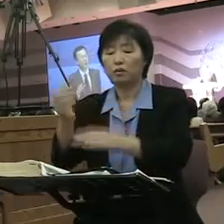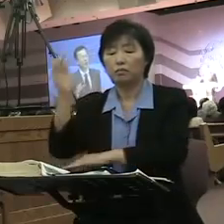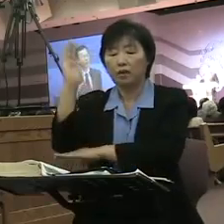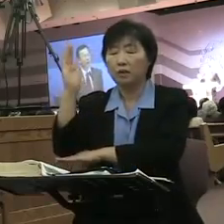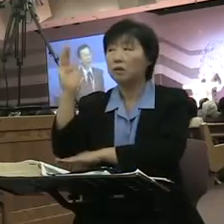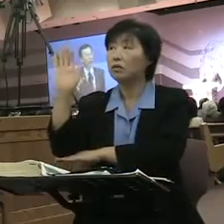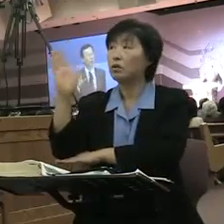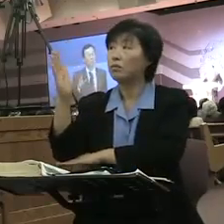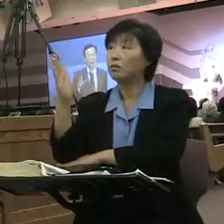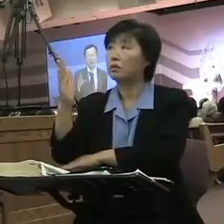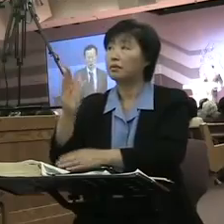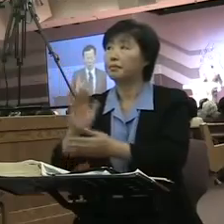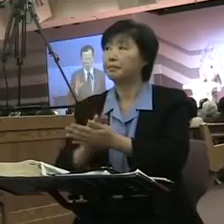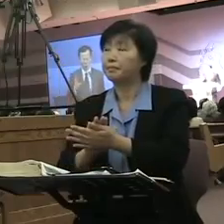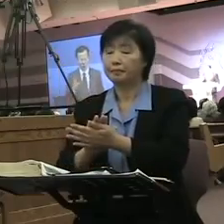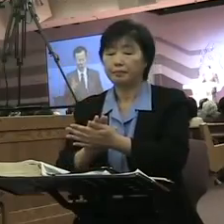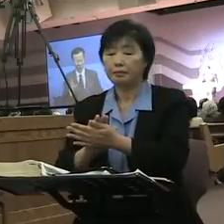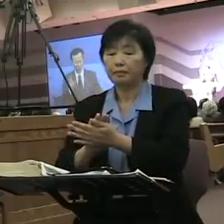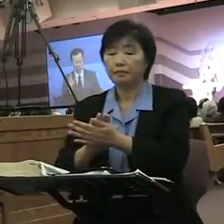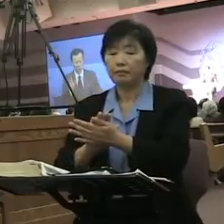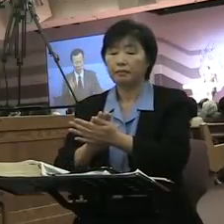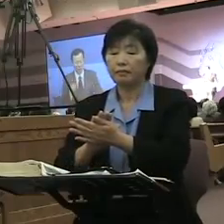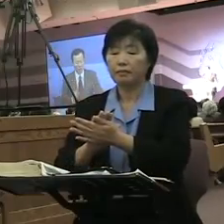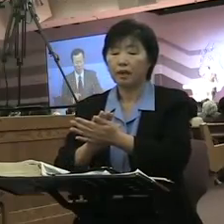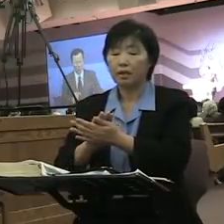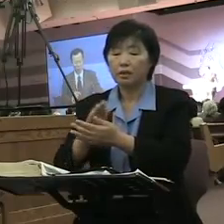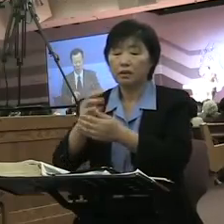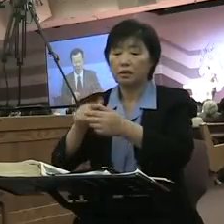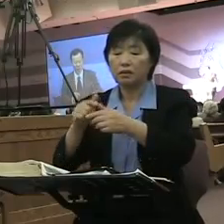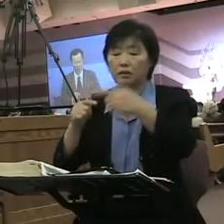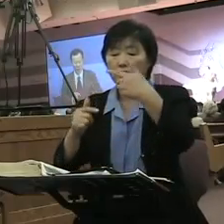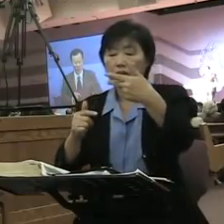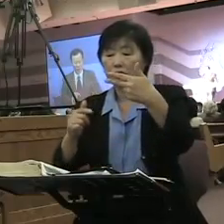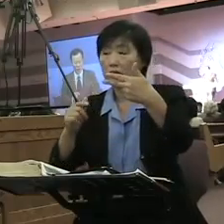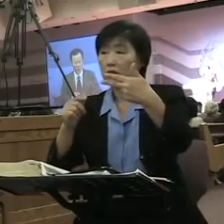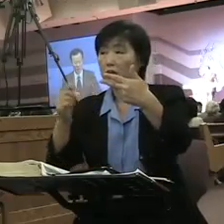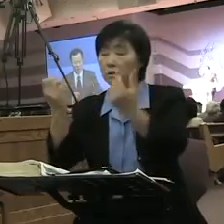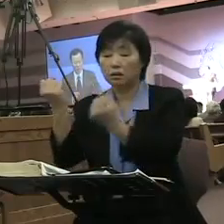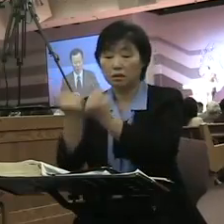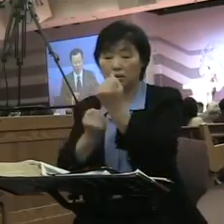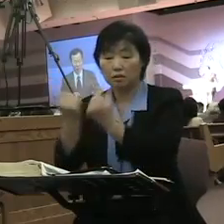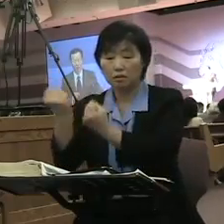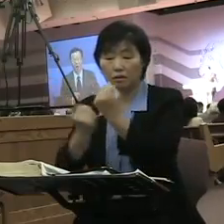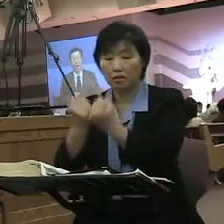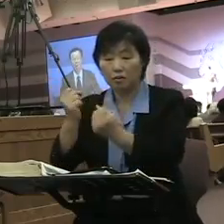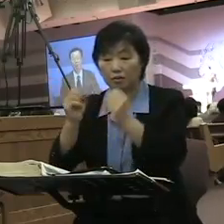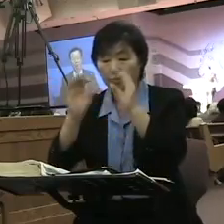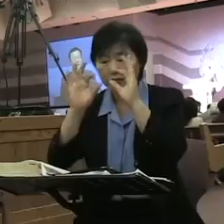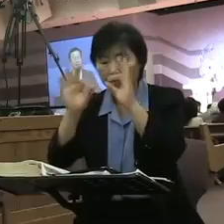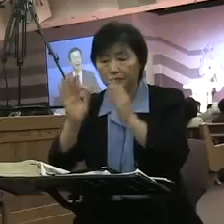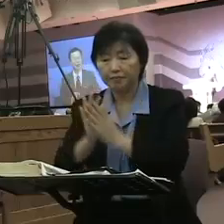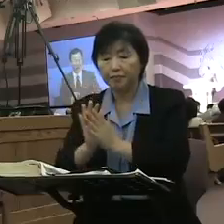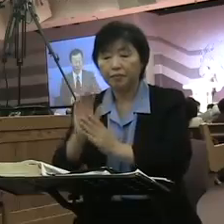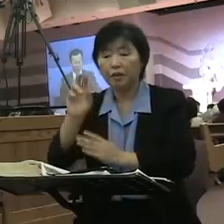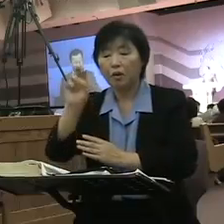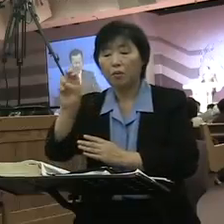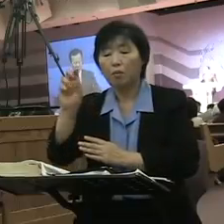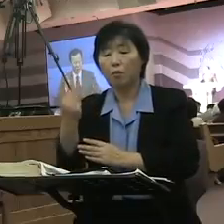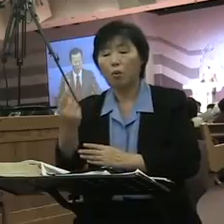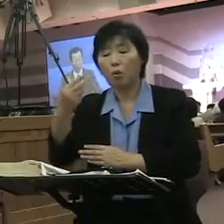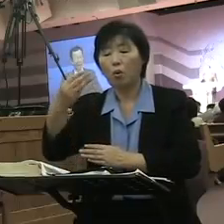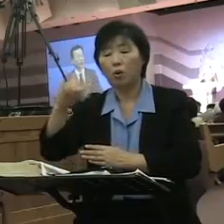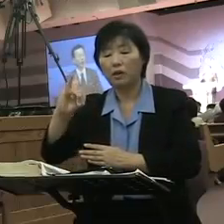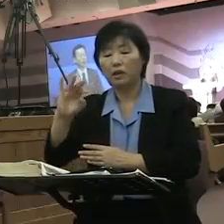이 메시지의 배경을 좀 설명드리기 위하여 7절 말씀을 보실까요? 7절 말씀을 보시면은 모리아 산을